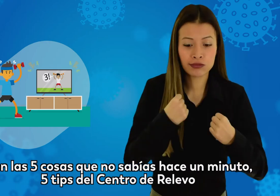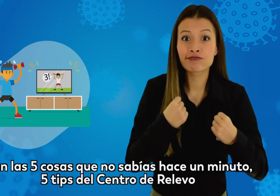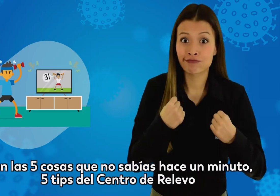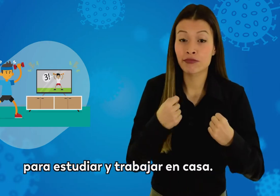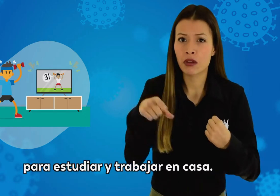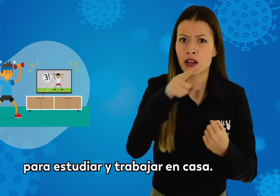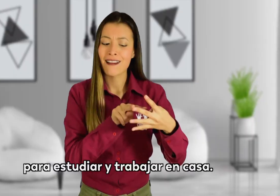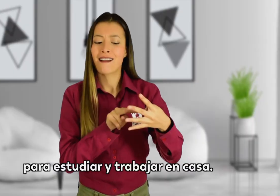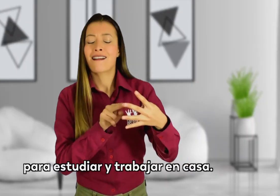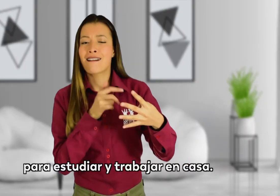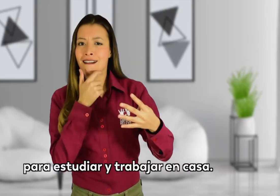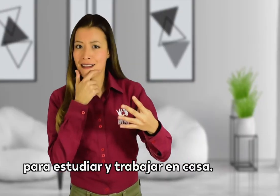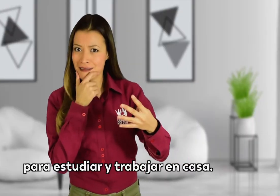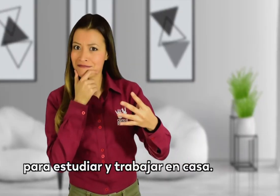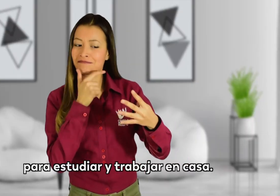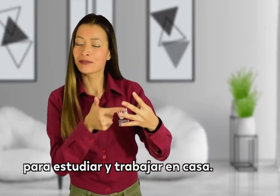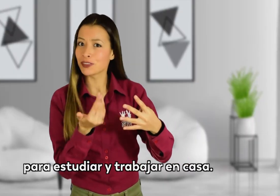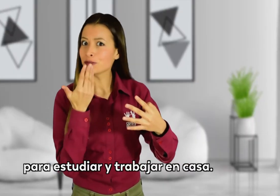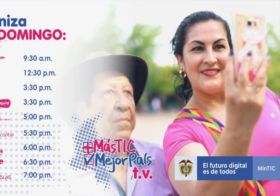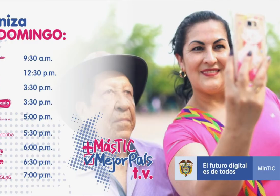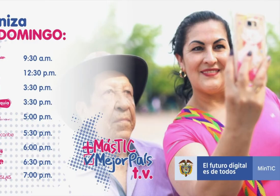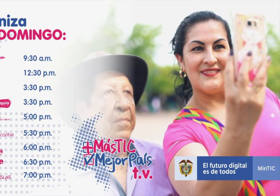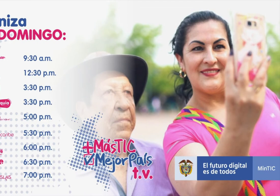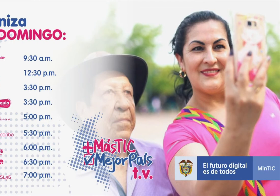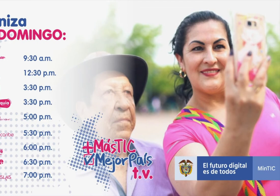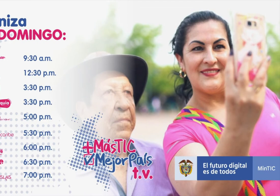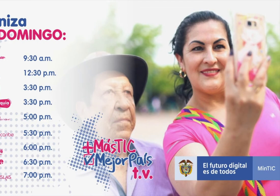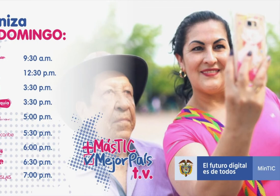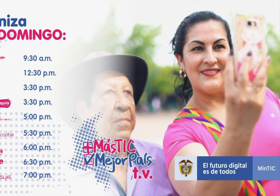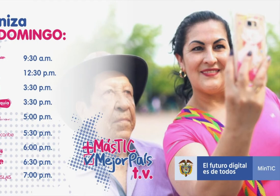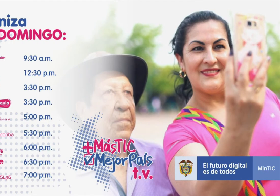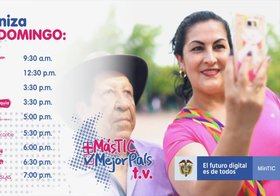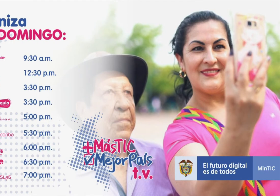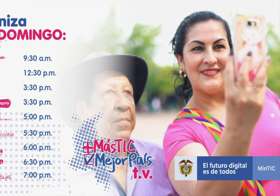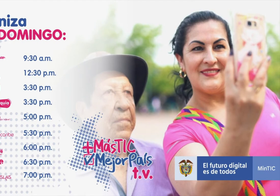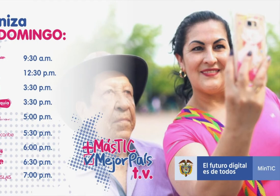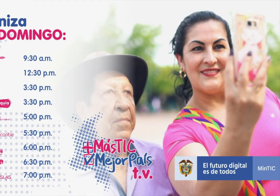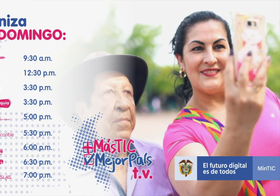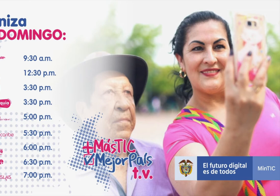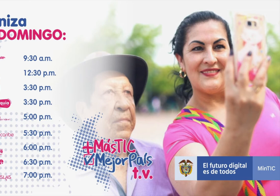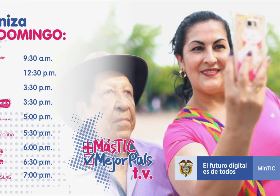Relevo para estudiar y trabajar en casa. Este domingo en Más TIC, Mejor País.